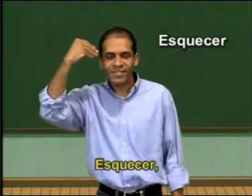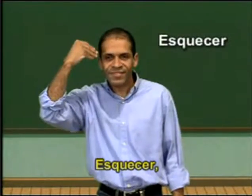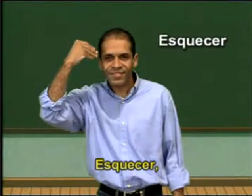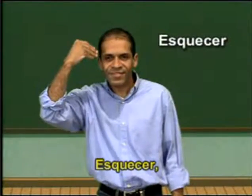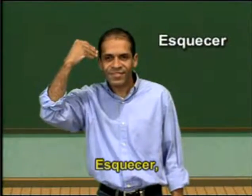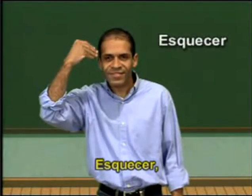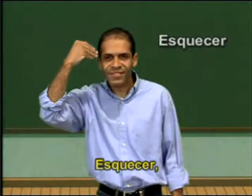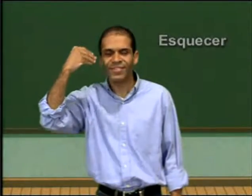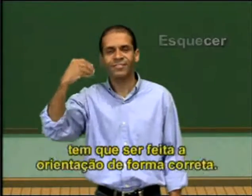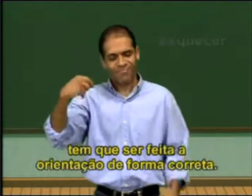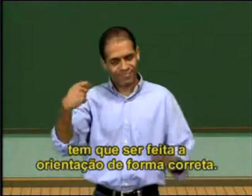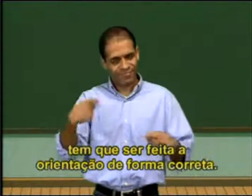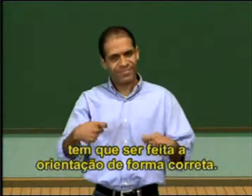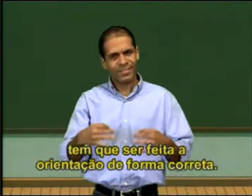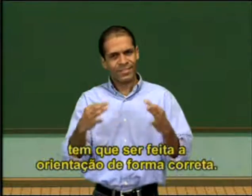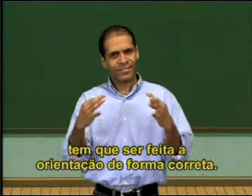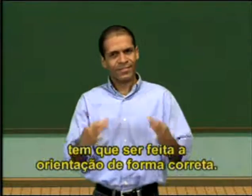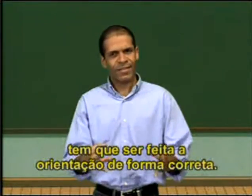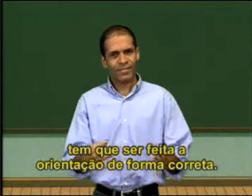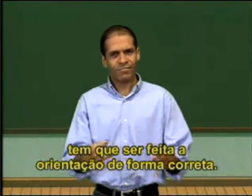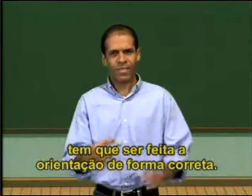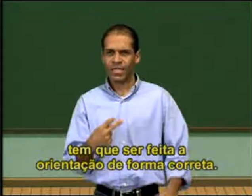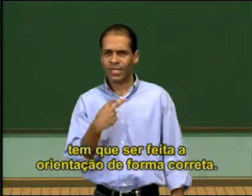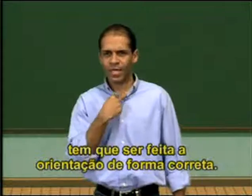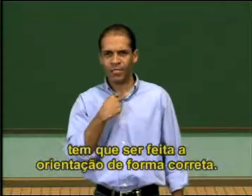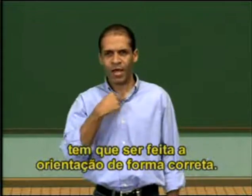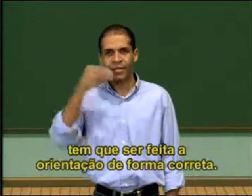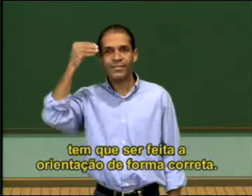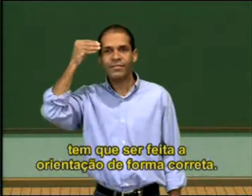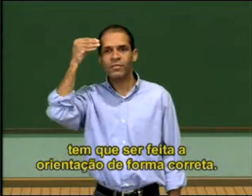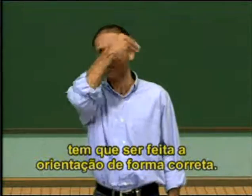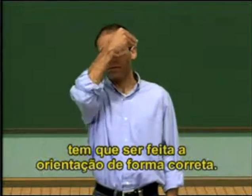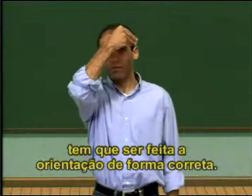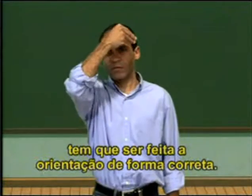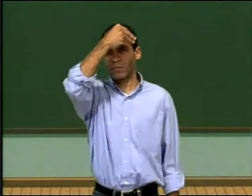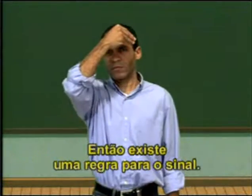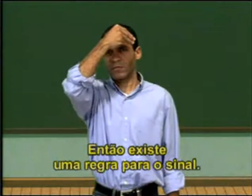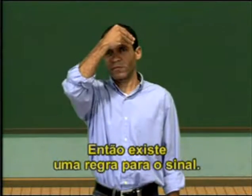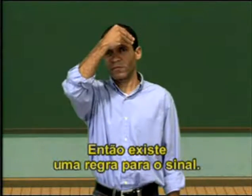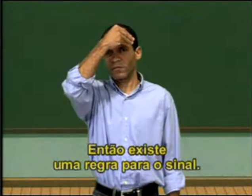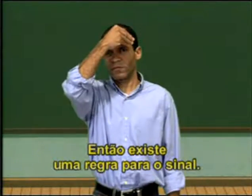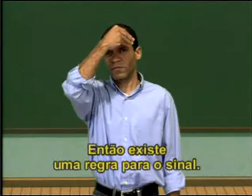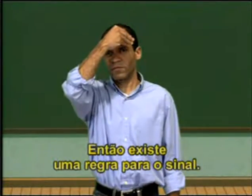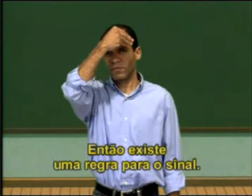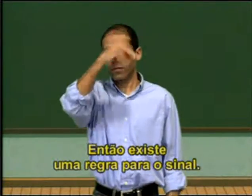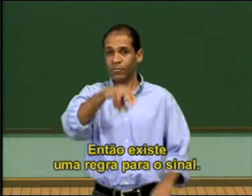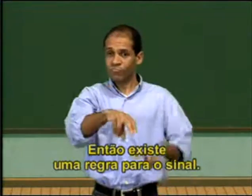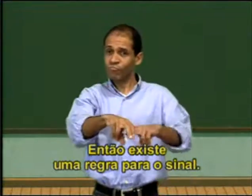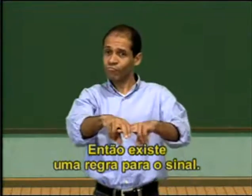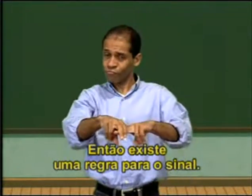Esquecer. Tem que ser feita a orientação de forma correta. Então existe uma regra para o